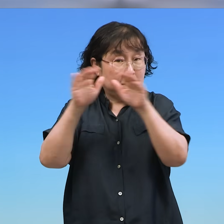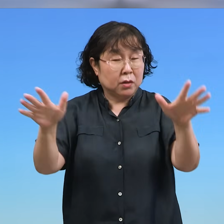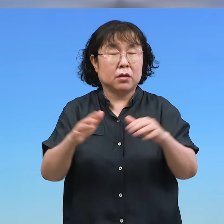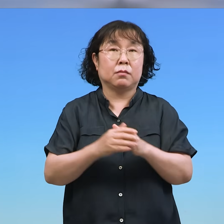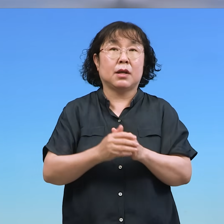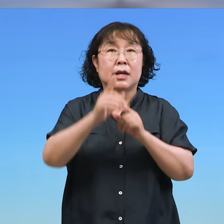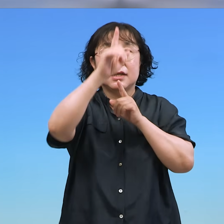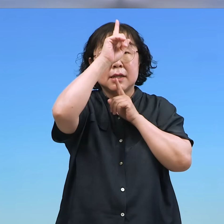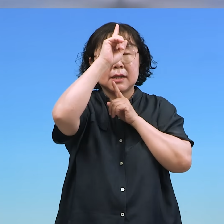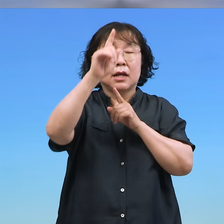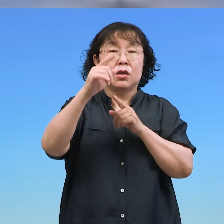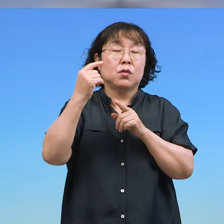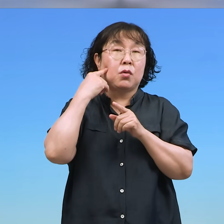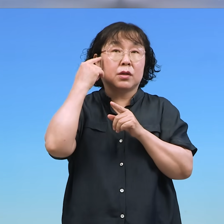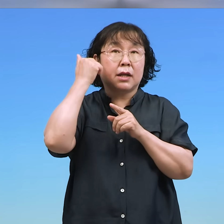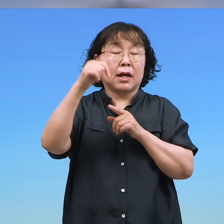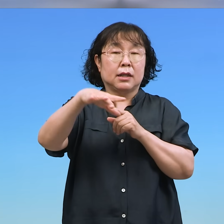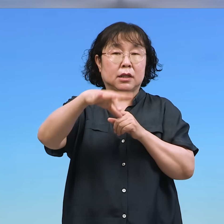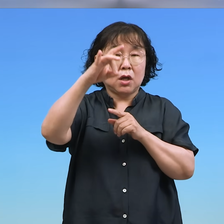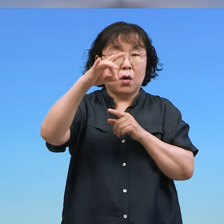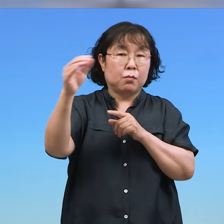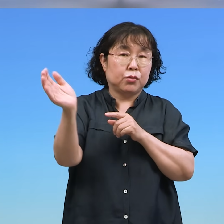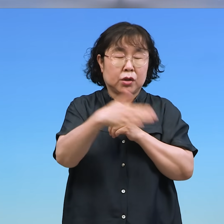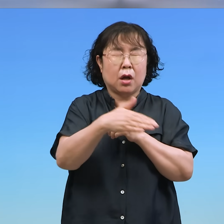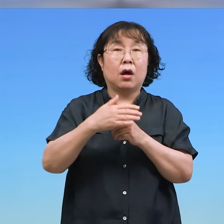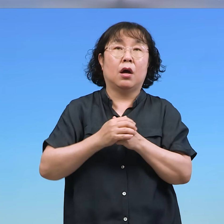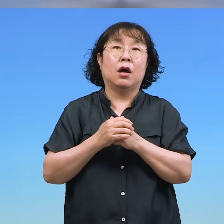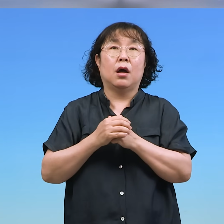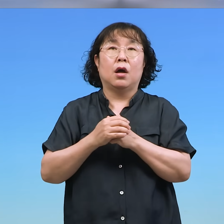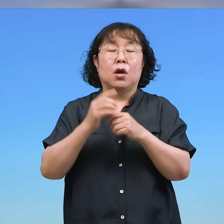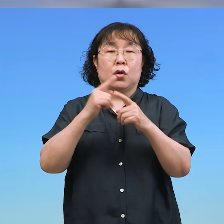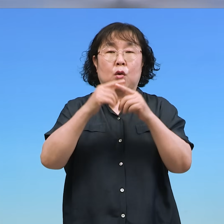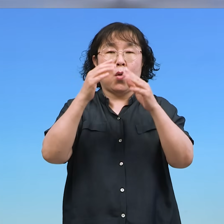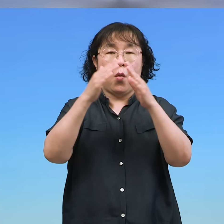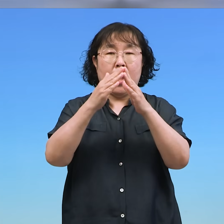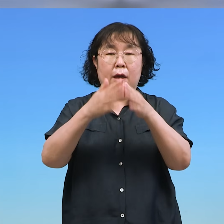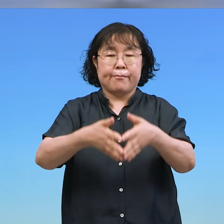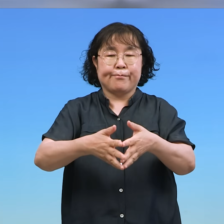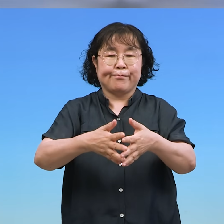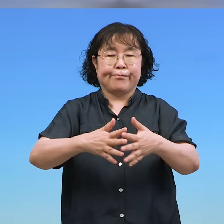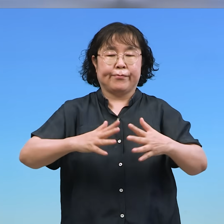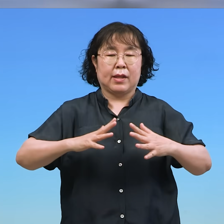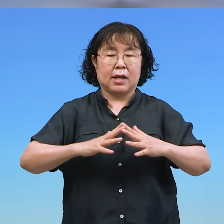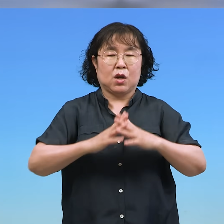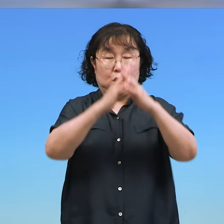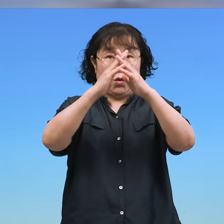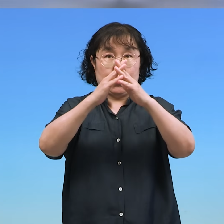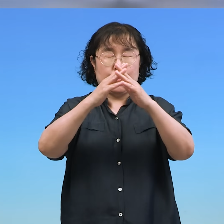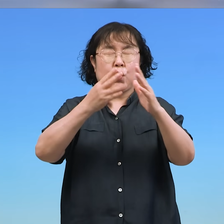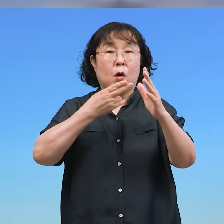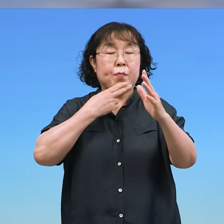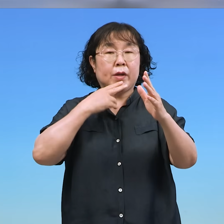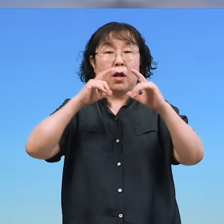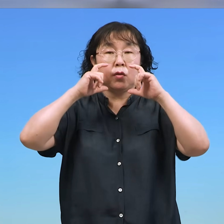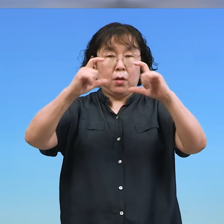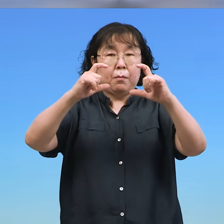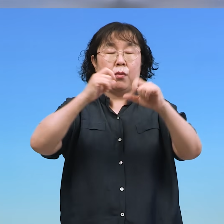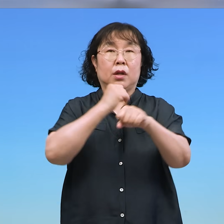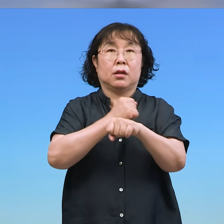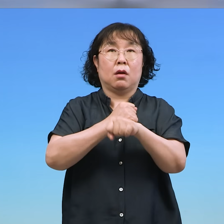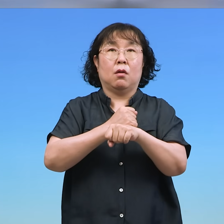나 있답니다. 이찬수 목사가 애당초 개척 초기부터 이제 교회 건축 안 한다, 그렇게 선포를